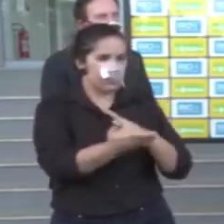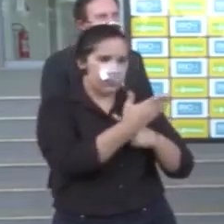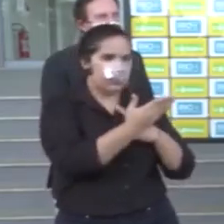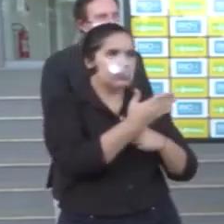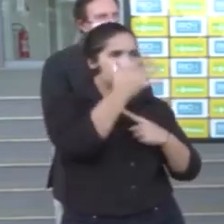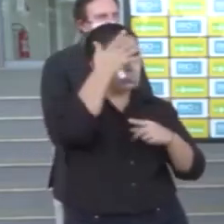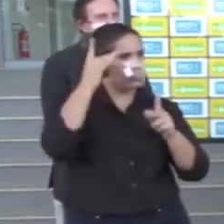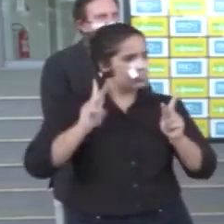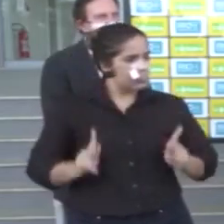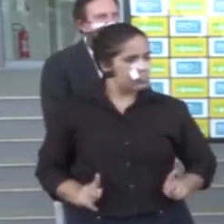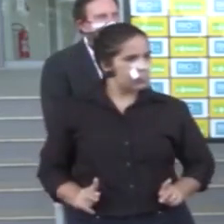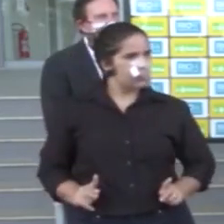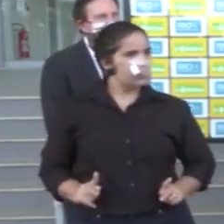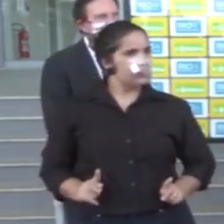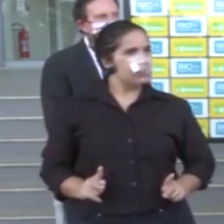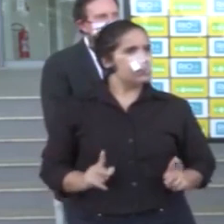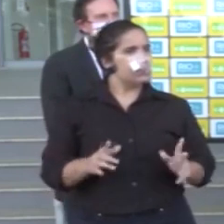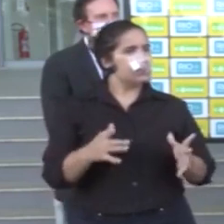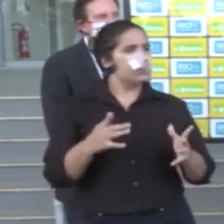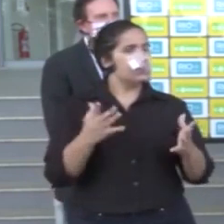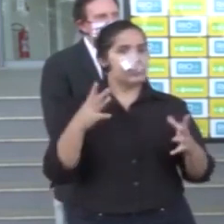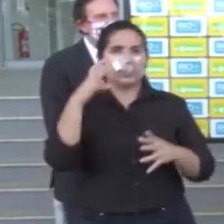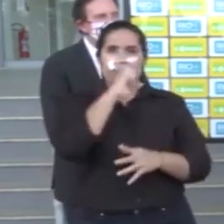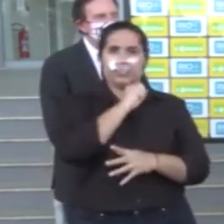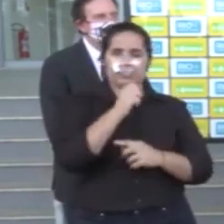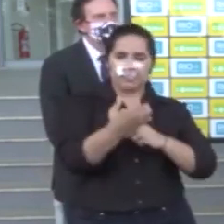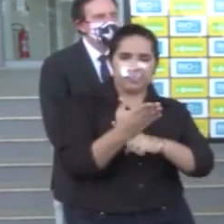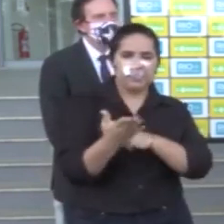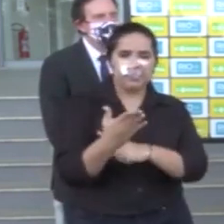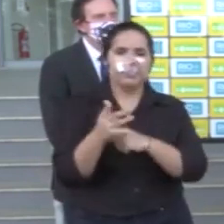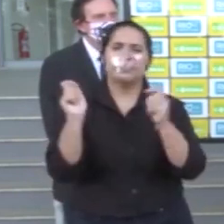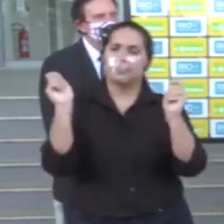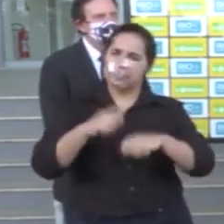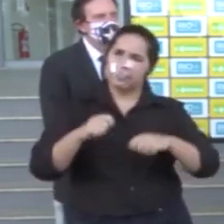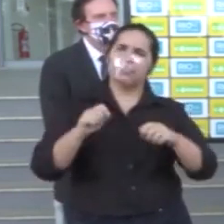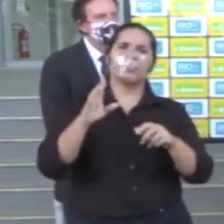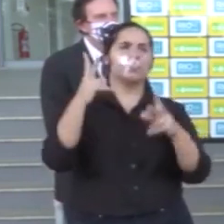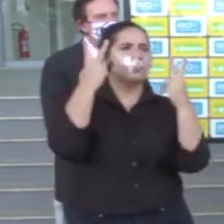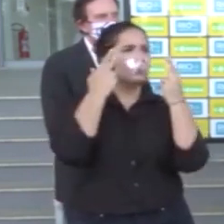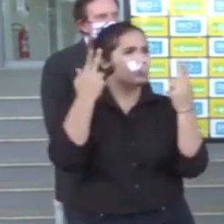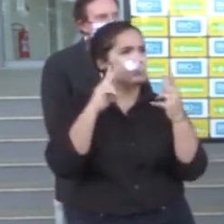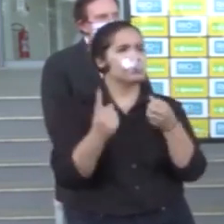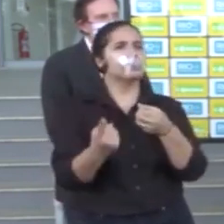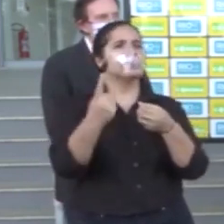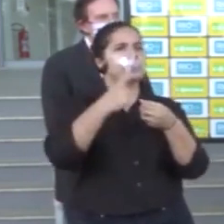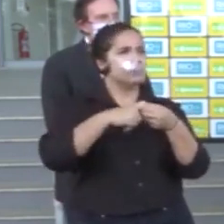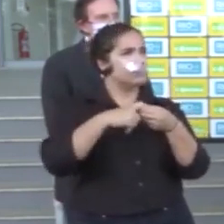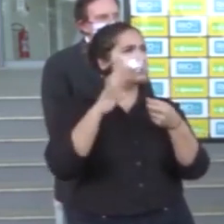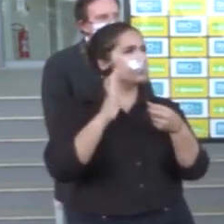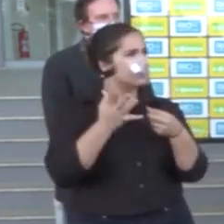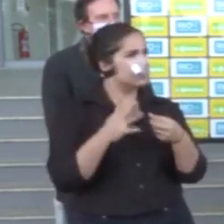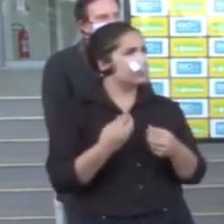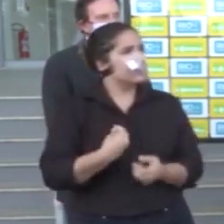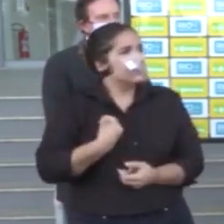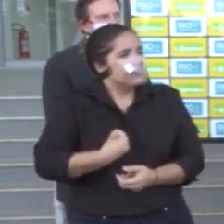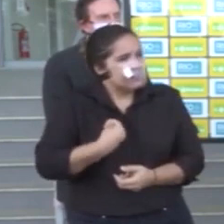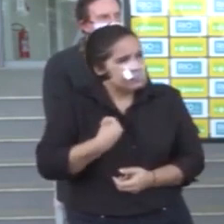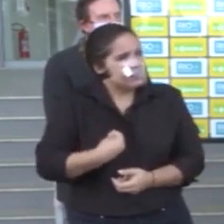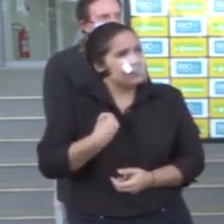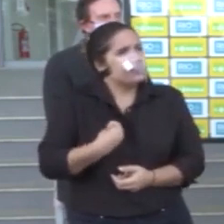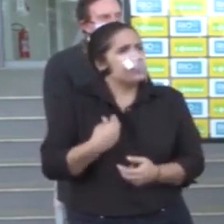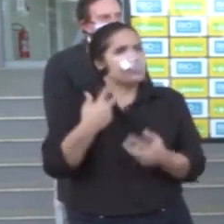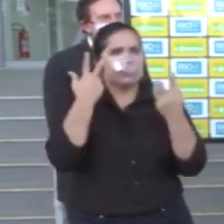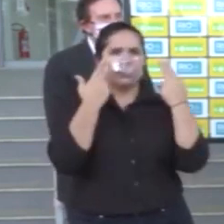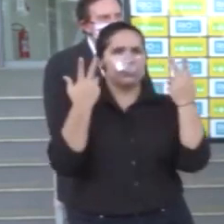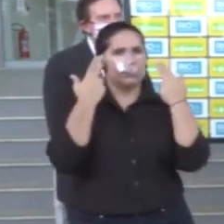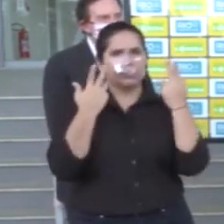da população, o mais rápido possível a gente vai estar com isso normalizado. Nós vamos voltar em breve ter as nossas vidas,